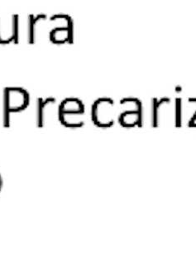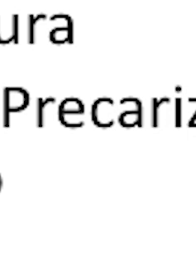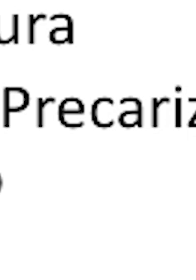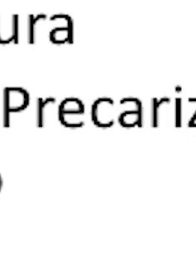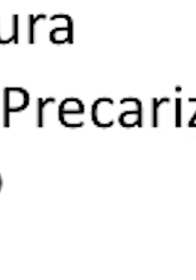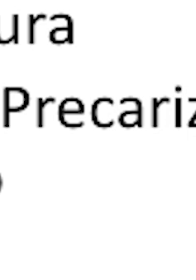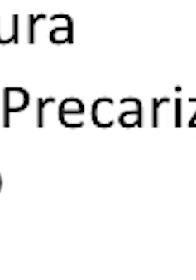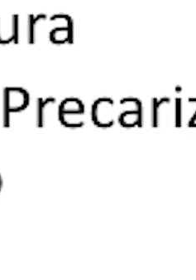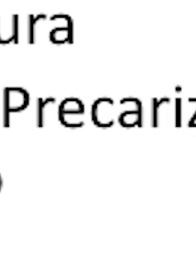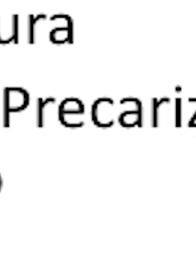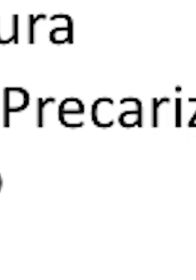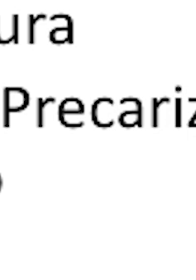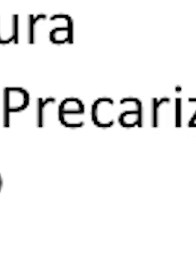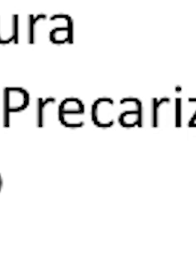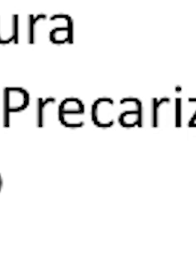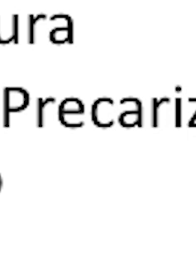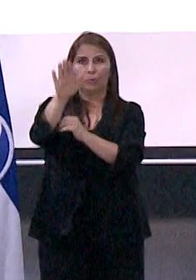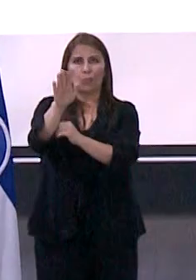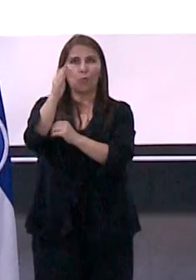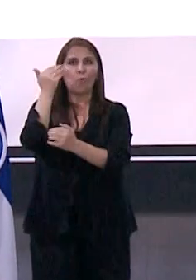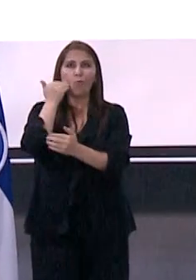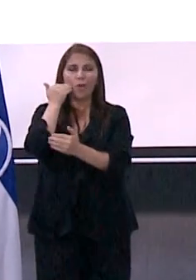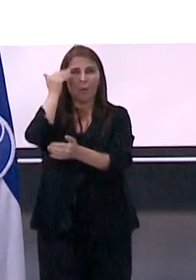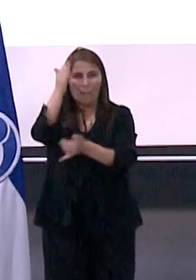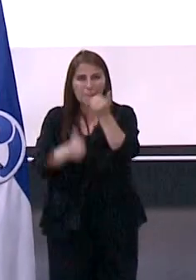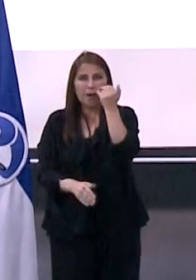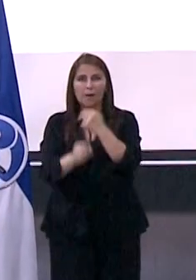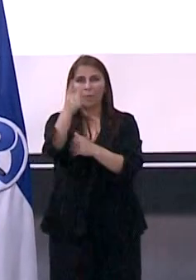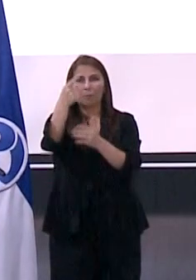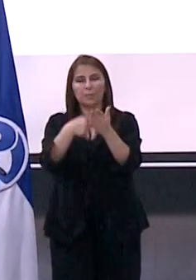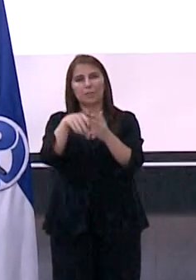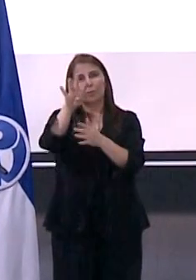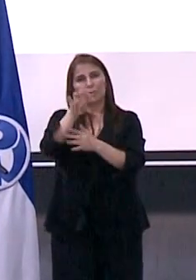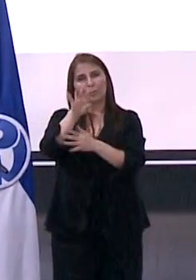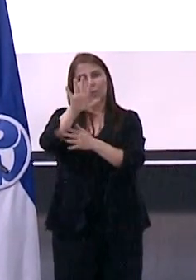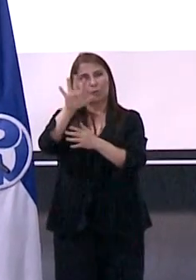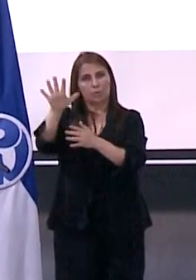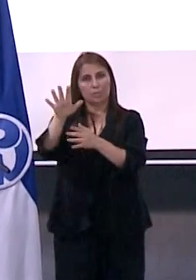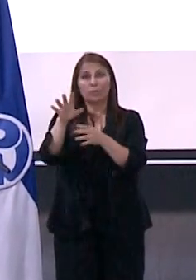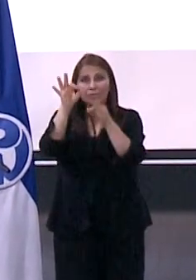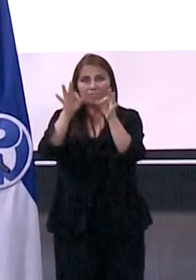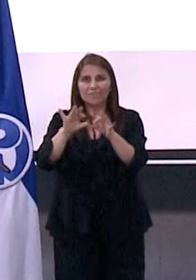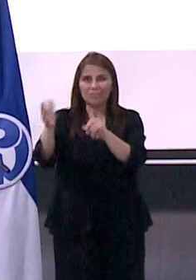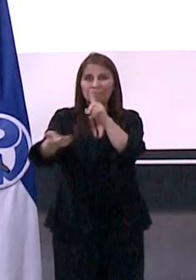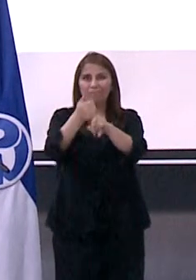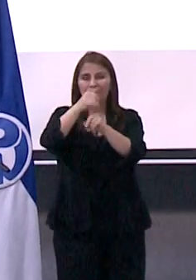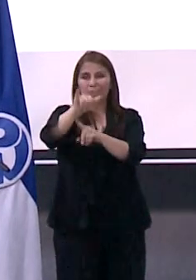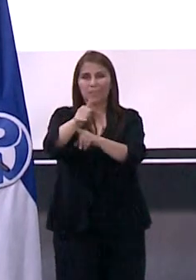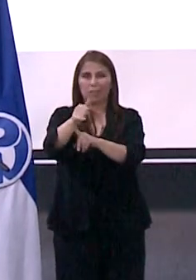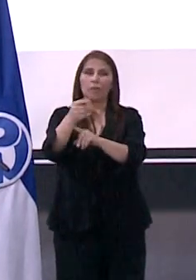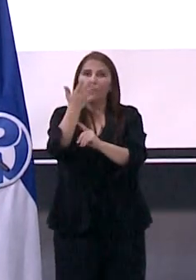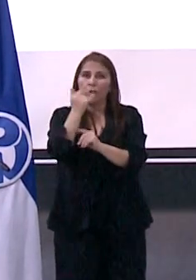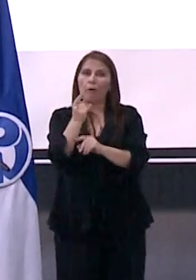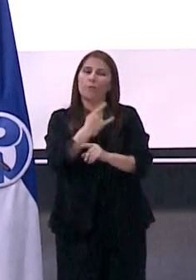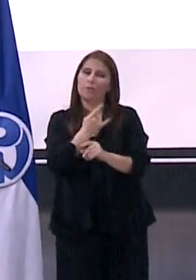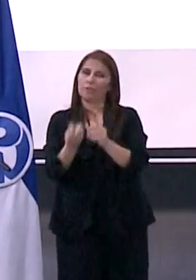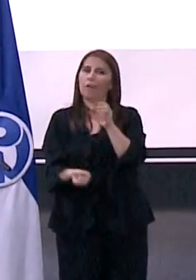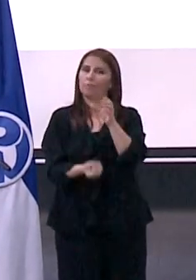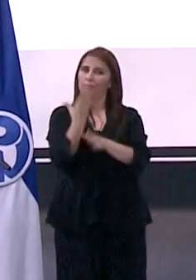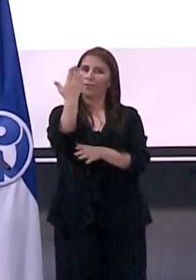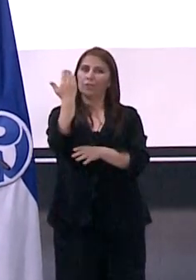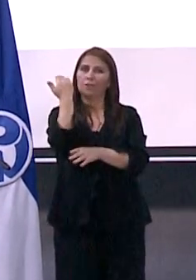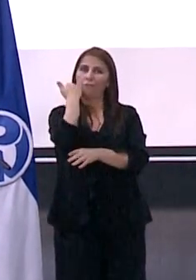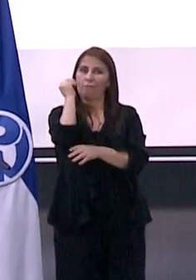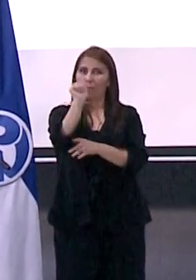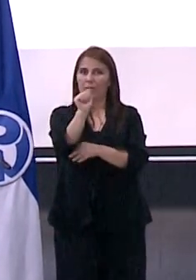lo cual se consiguió finalmente en el 55 con la creación de la universidad pedagógica femenina pero entrar al siglo 21 vamos a ver cómo